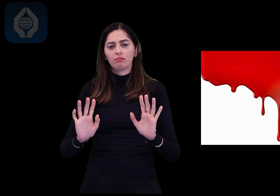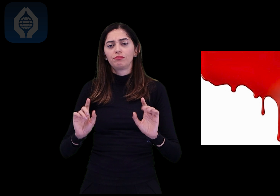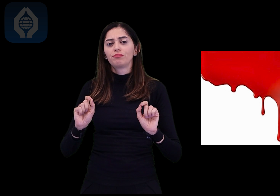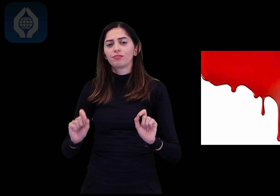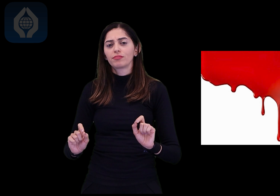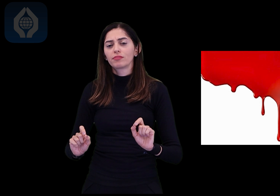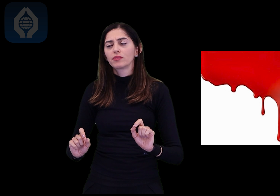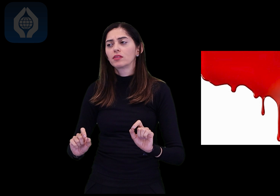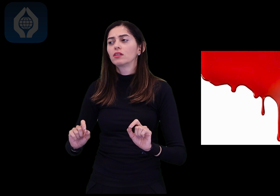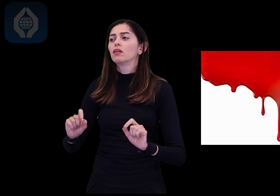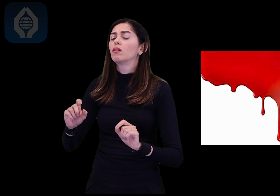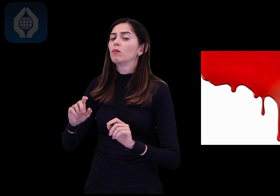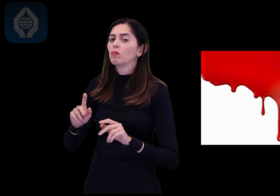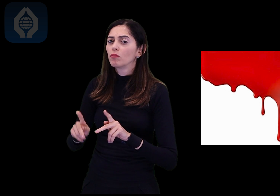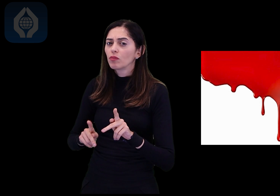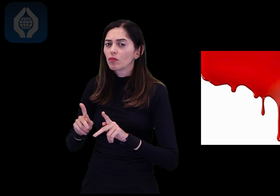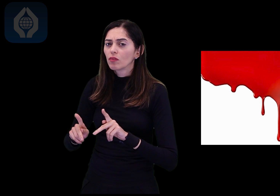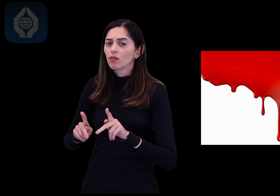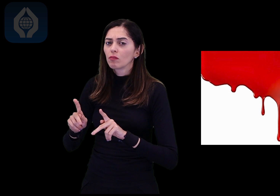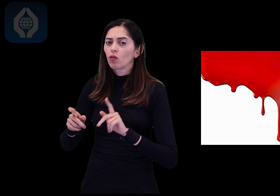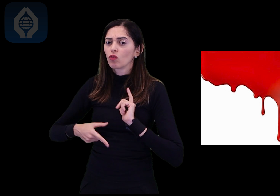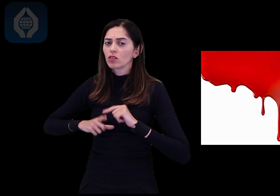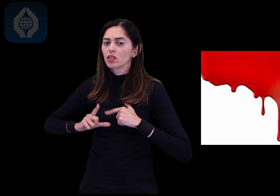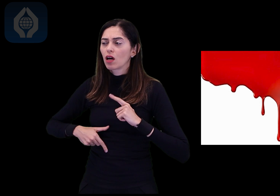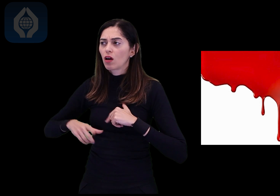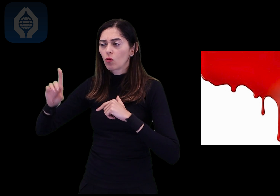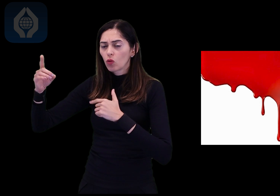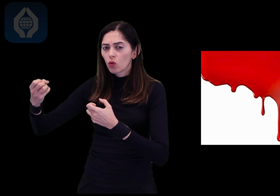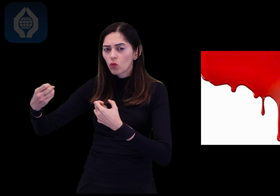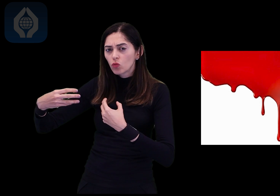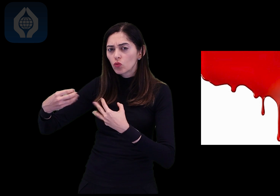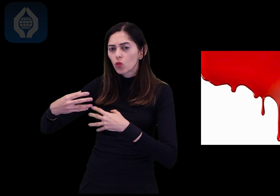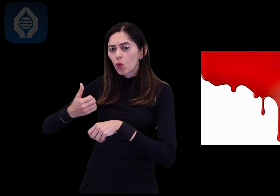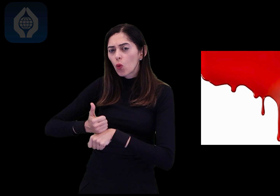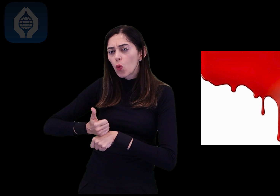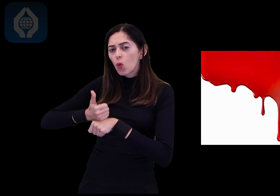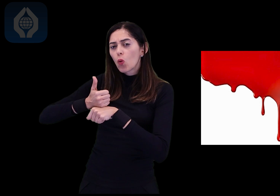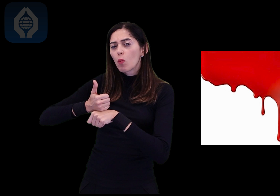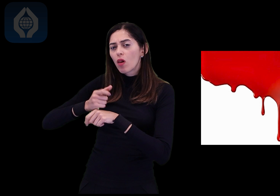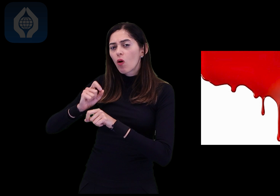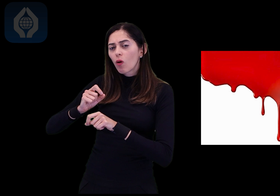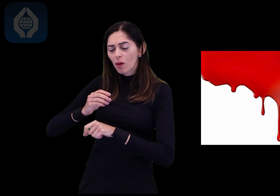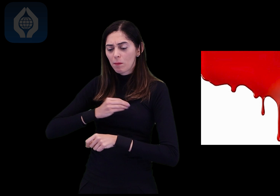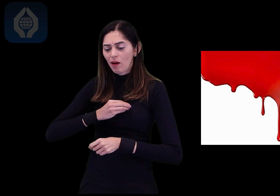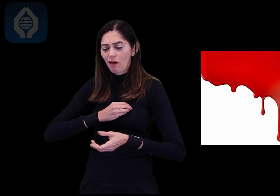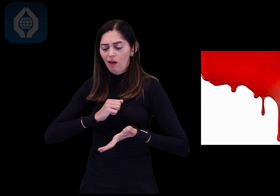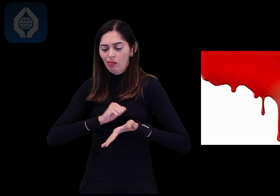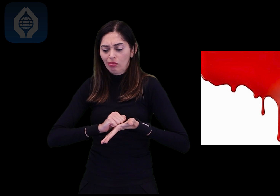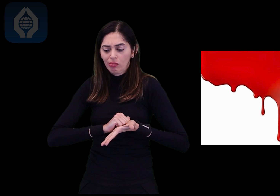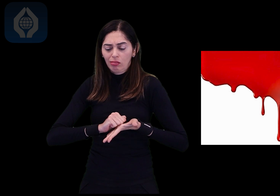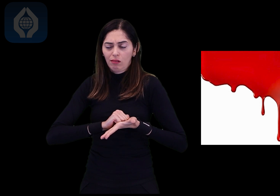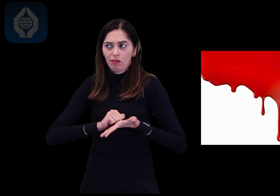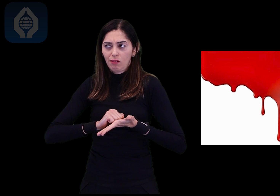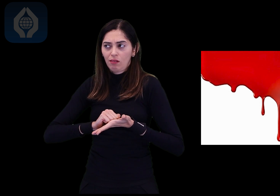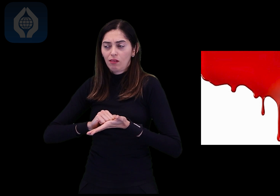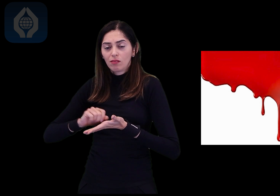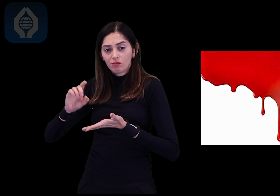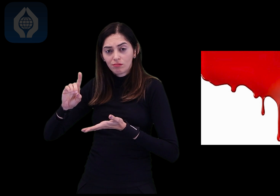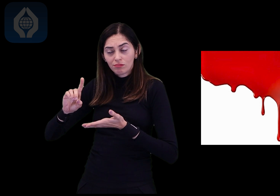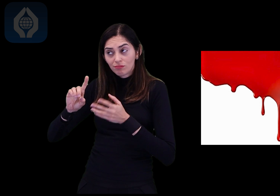dele. Deus iria arranjar um modo melhor de tratar os pecados. J. Arão e seus